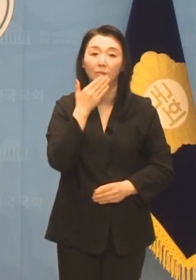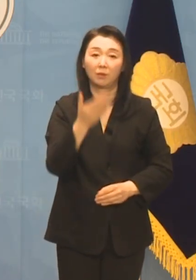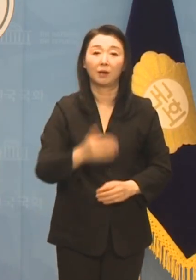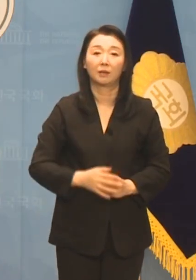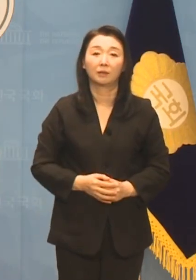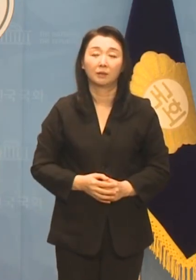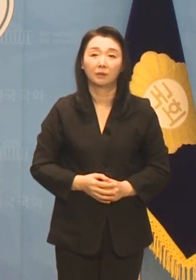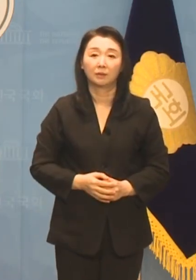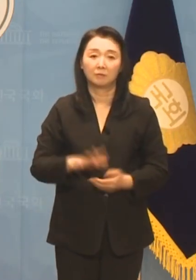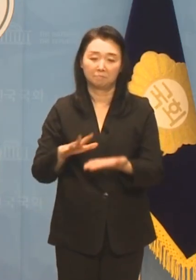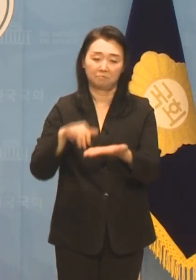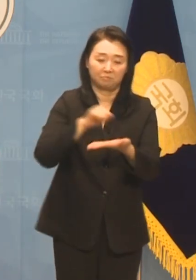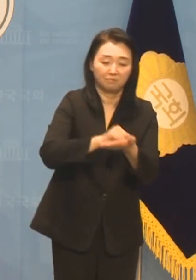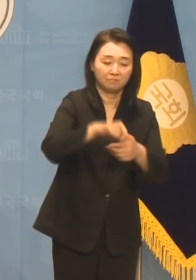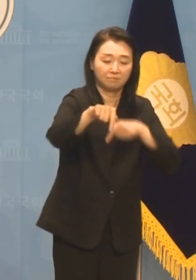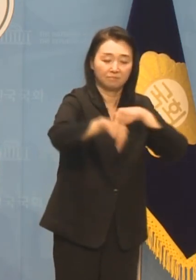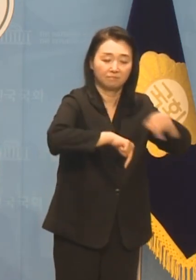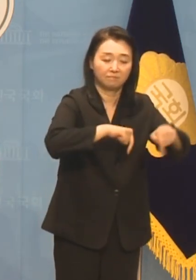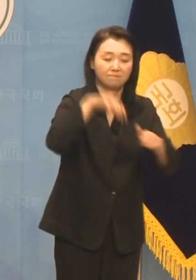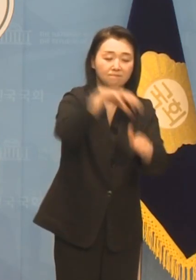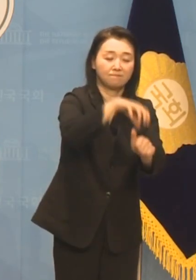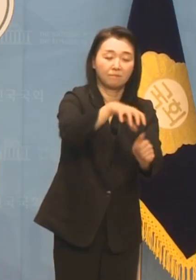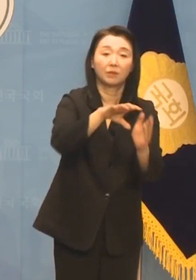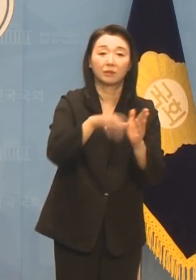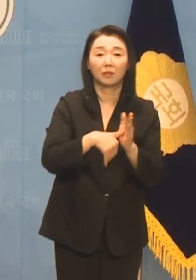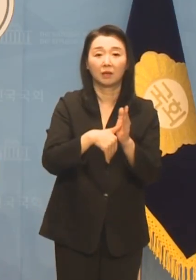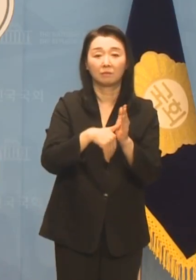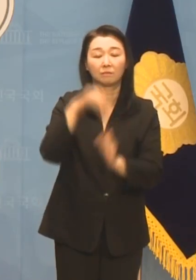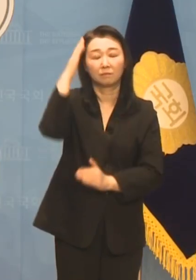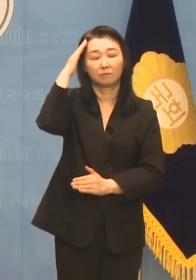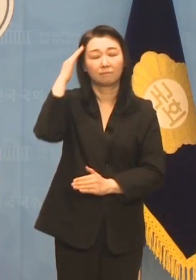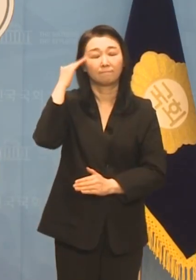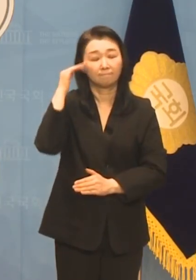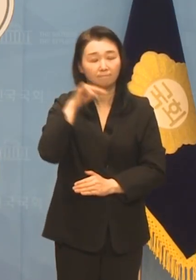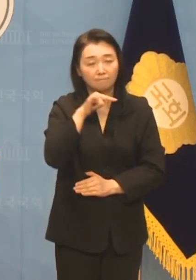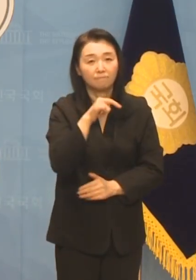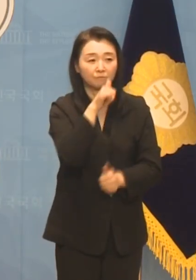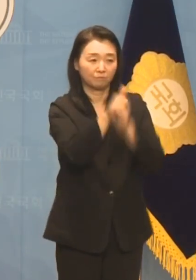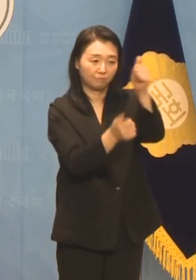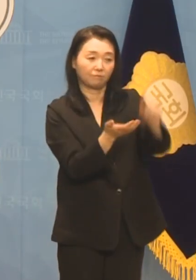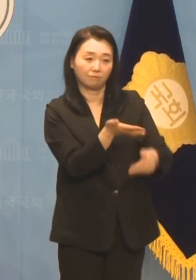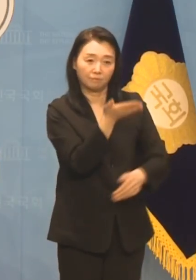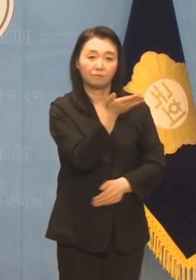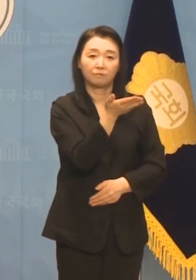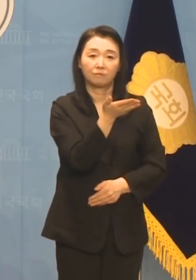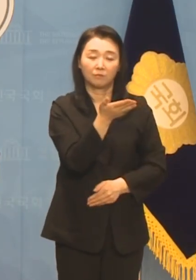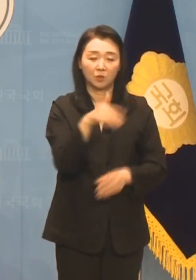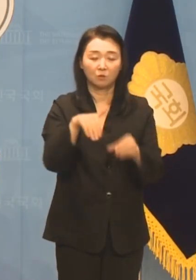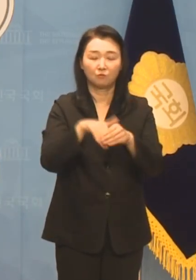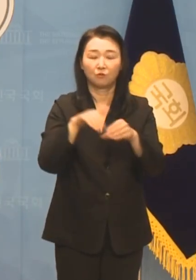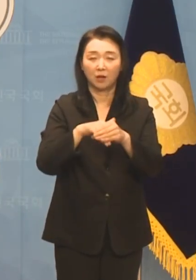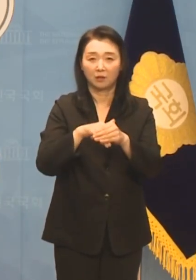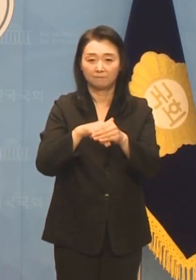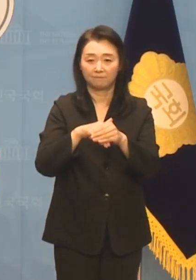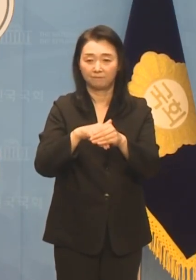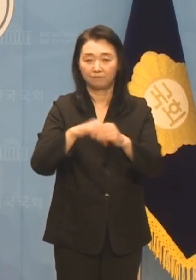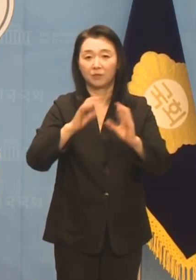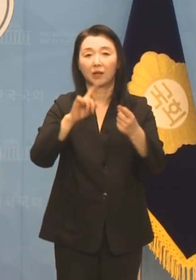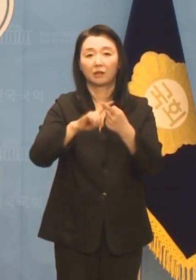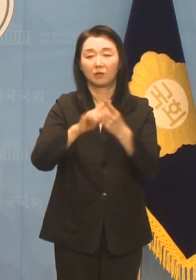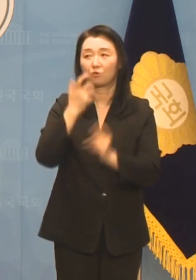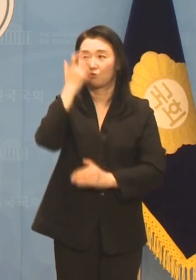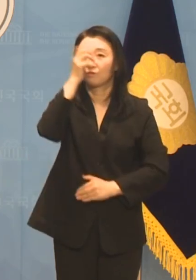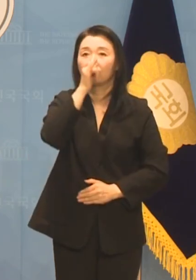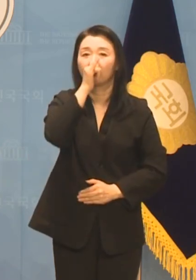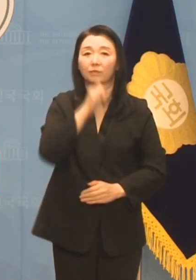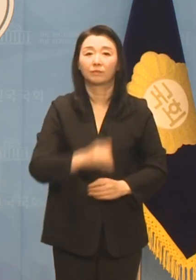식민 지배의 고난 속에서도 우리 선대들은 문화 강국의 꿈을 키웠습니다.